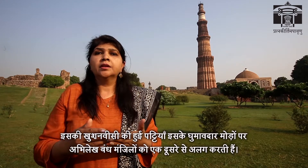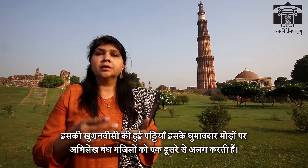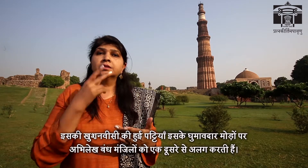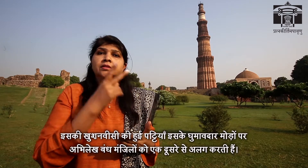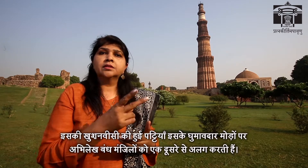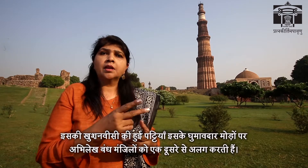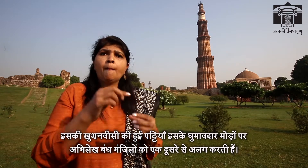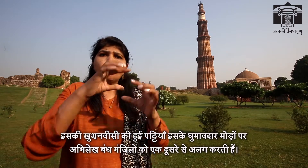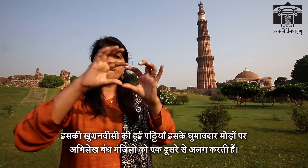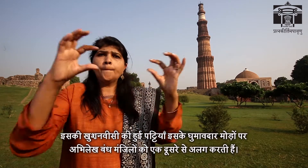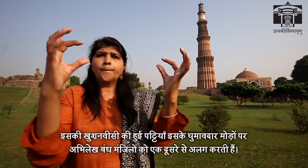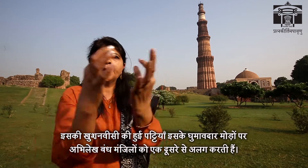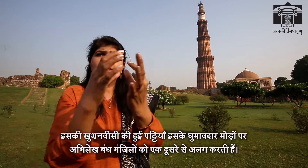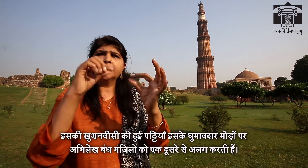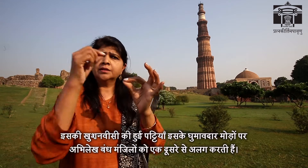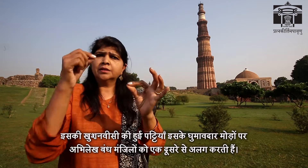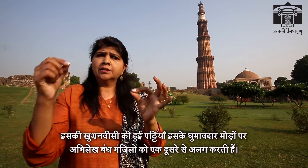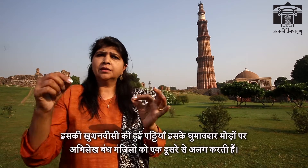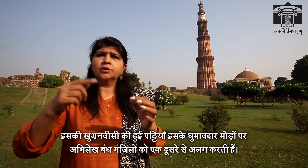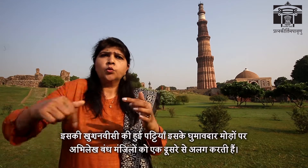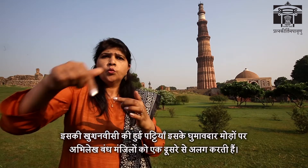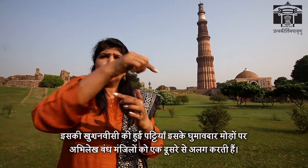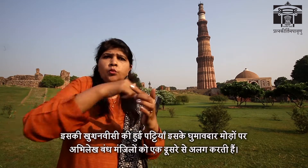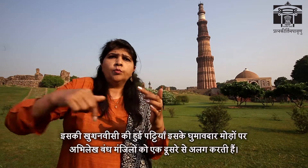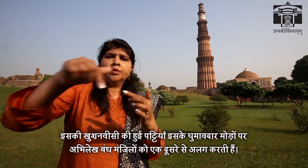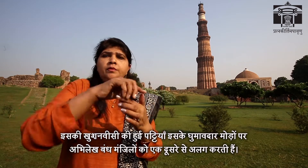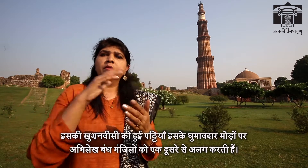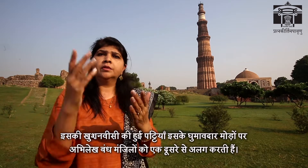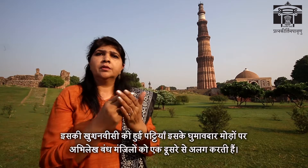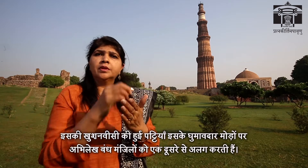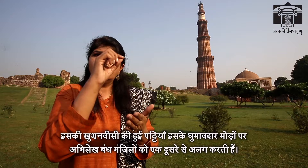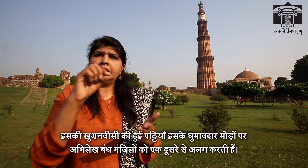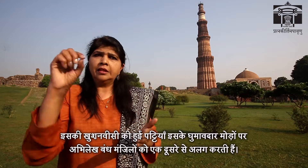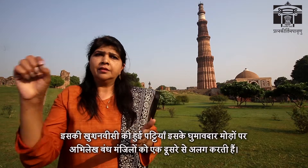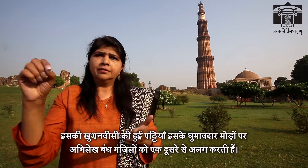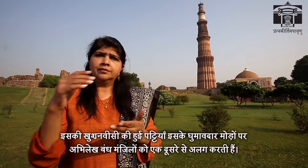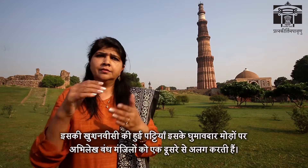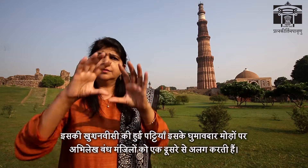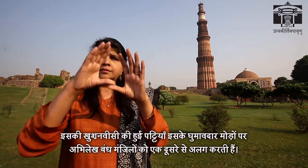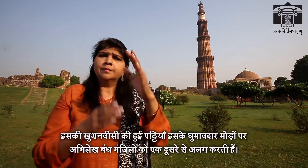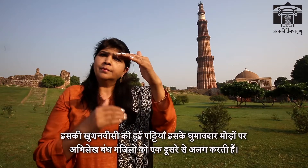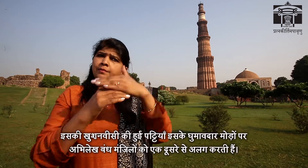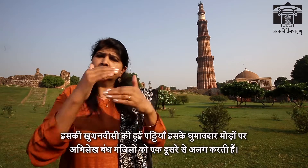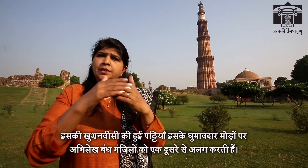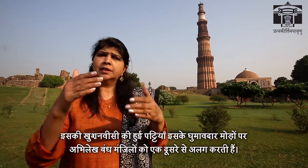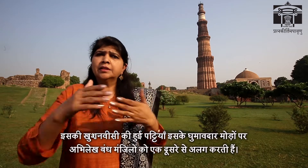की हुई पट्टियाँ इसके घुमावदार मोड़ों पर अभिलेखबंद मंजिलों को एक दूसरे से अलग